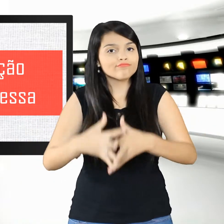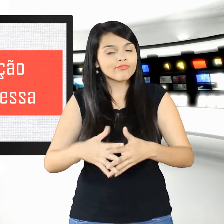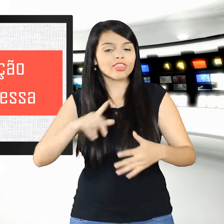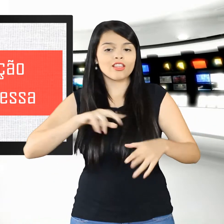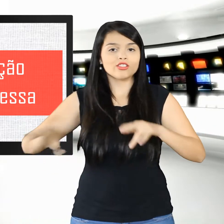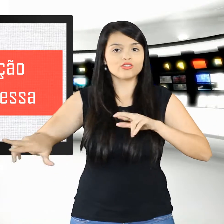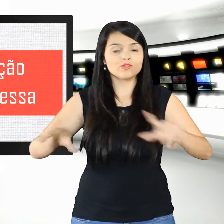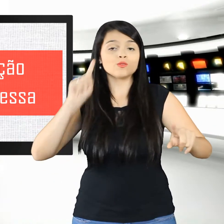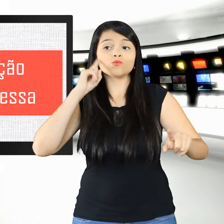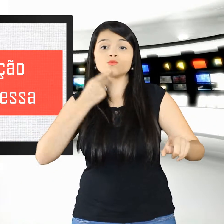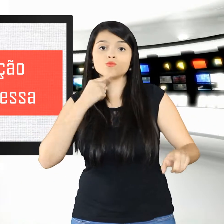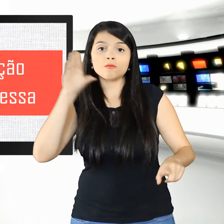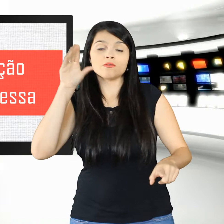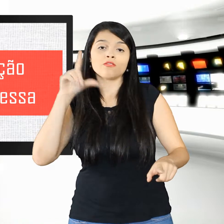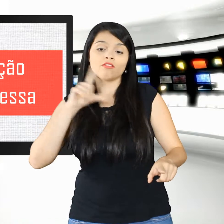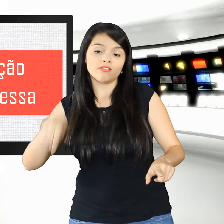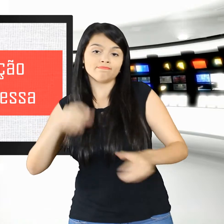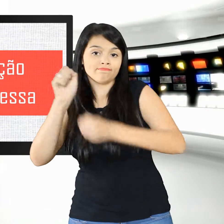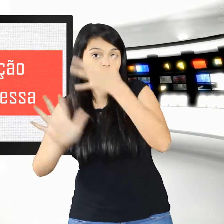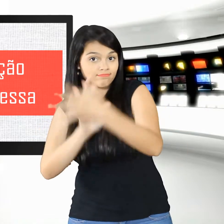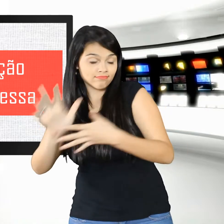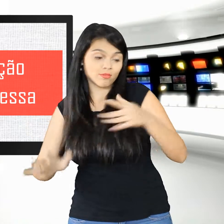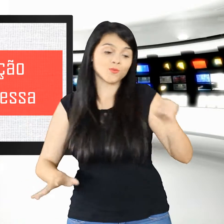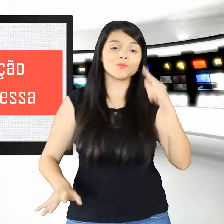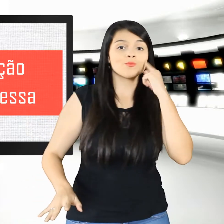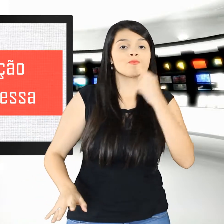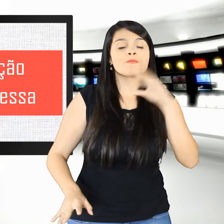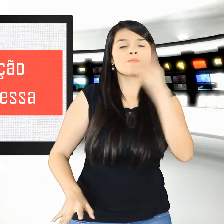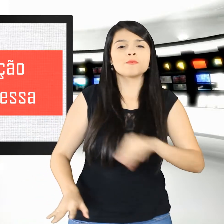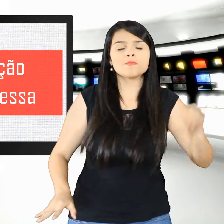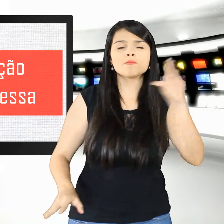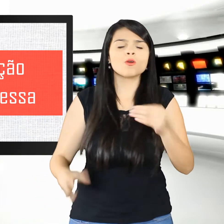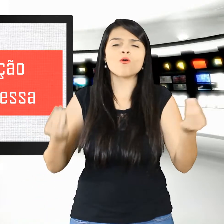entre surdos oralizados e sinalizados quando se fala em acessibilidade de comunicação?